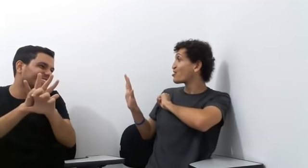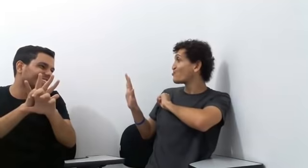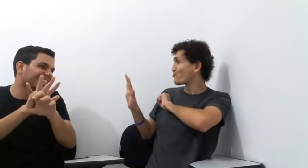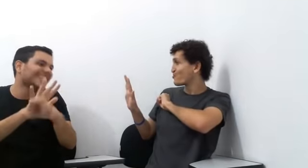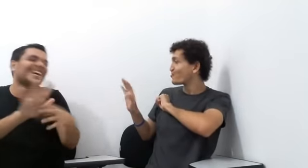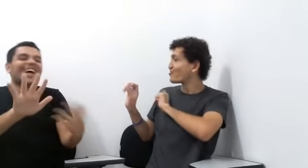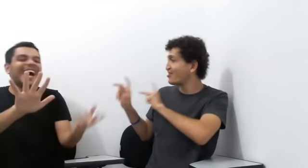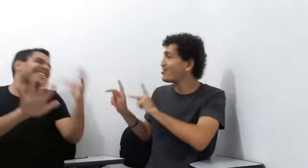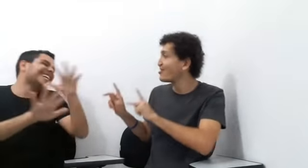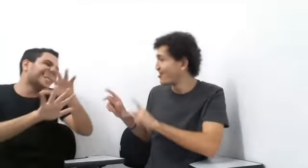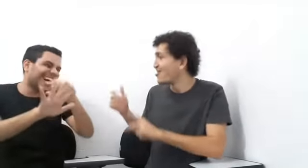frente.